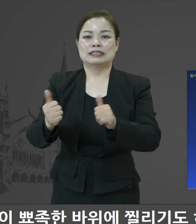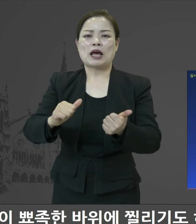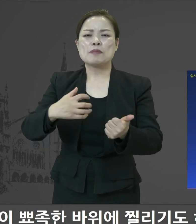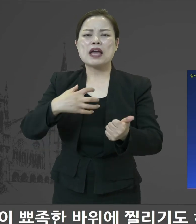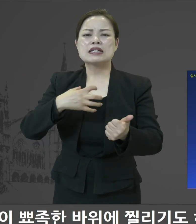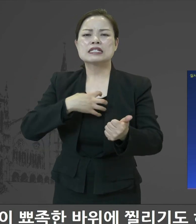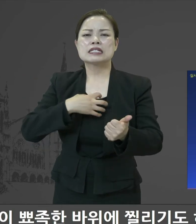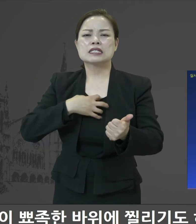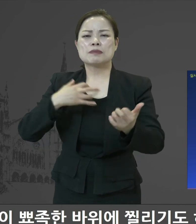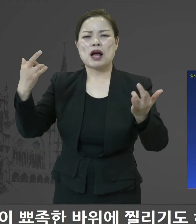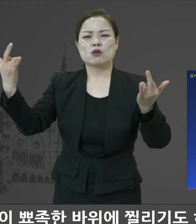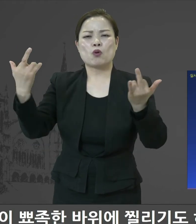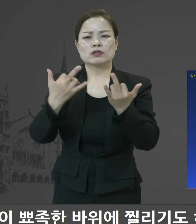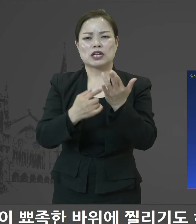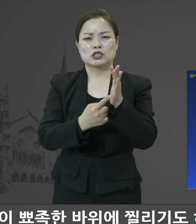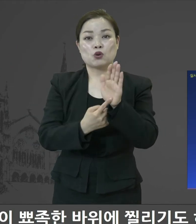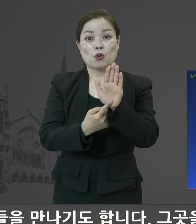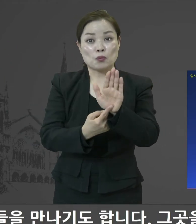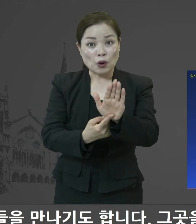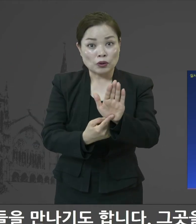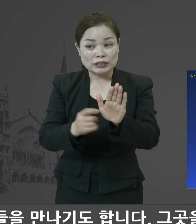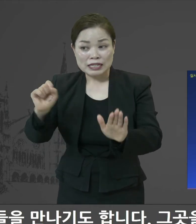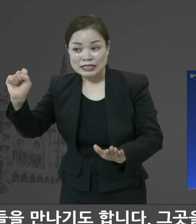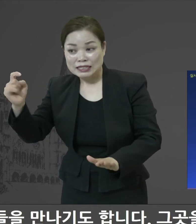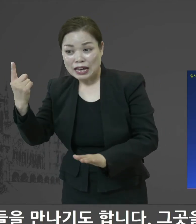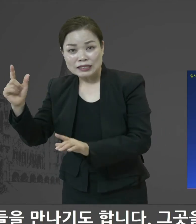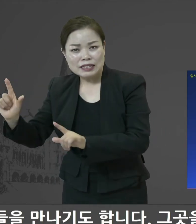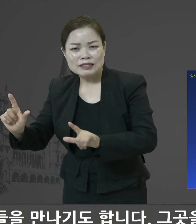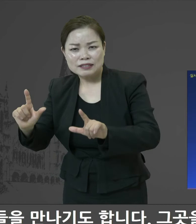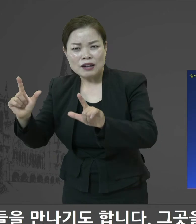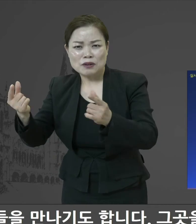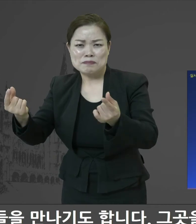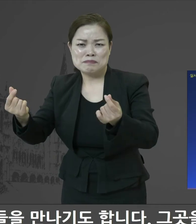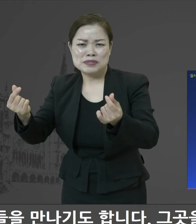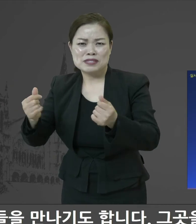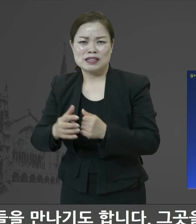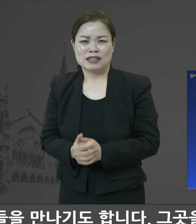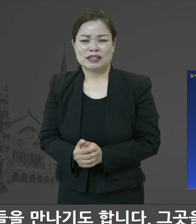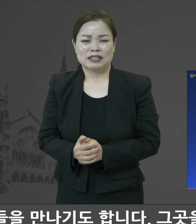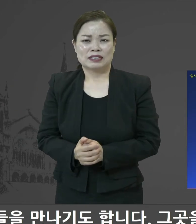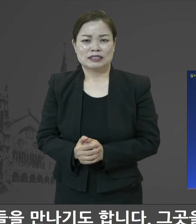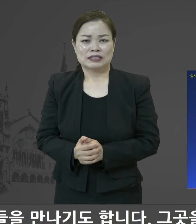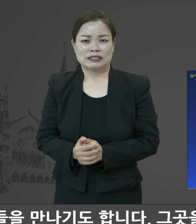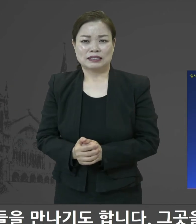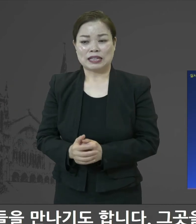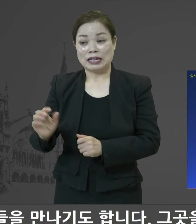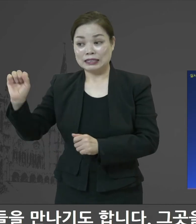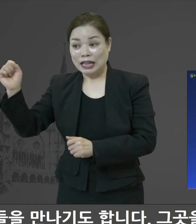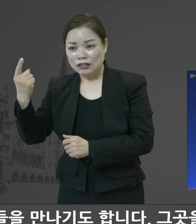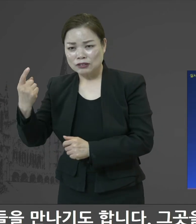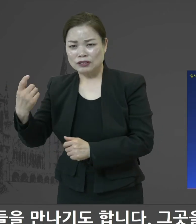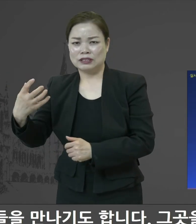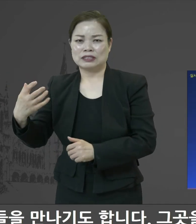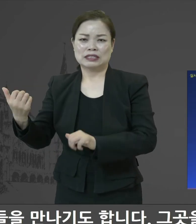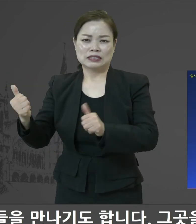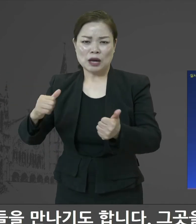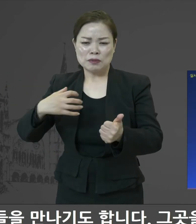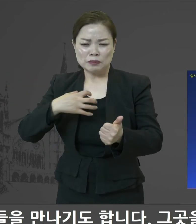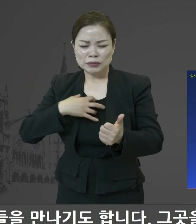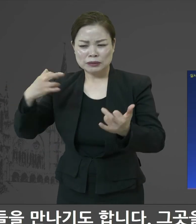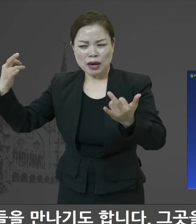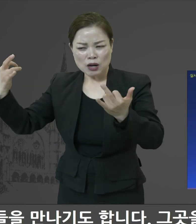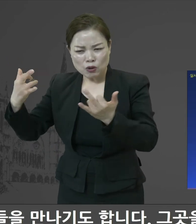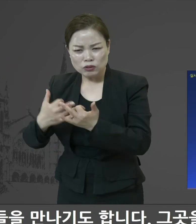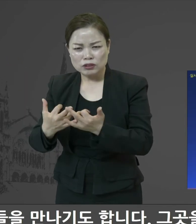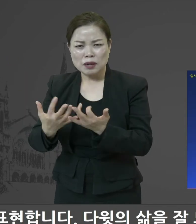골짜기라고 표현하고 있습니다. 정말 다윗의 삶을 잘 묘사하는 것 같습니다. 다윗도 사망의 음침한 골짜기를 수없이